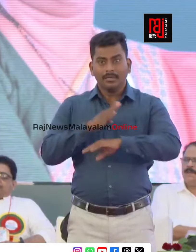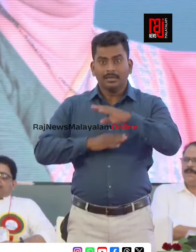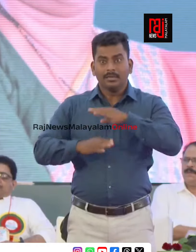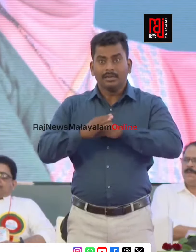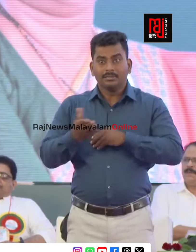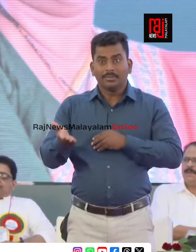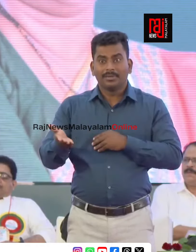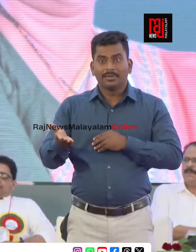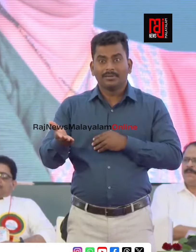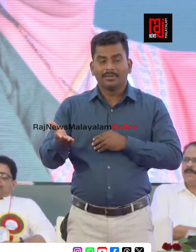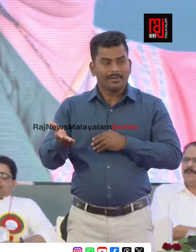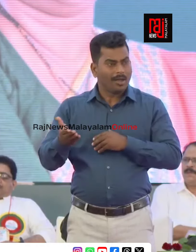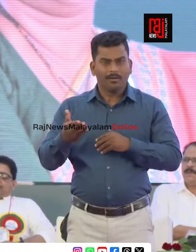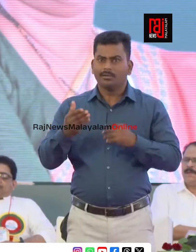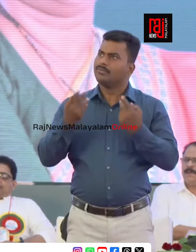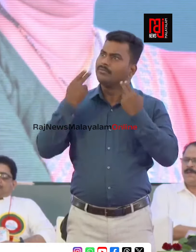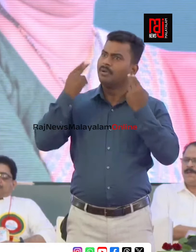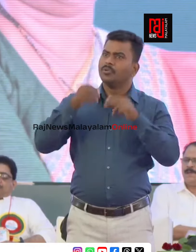ബാധിര്യം